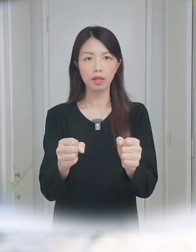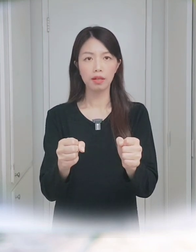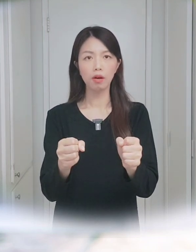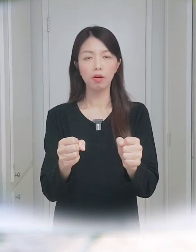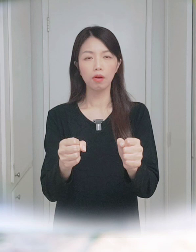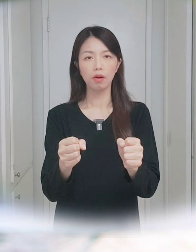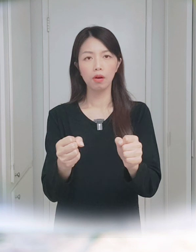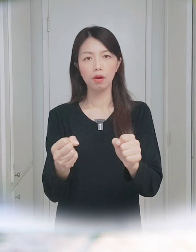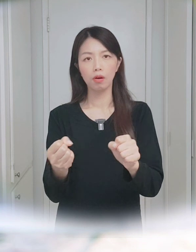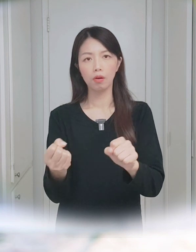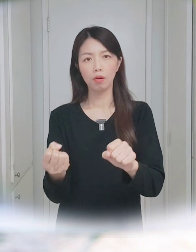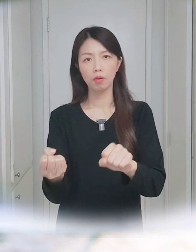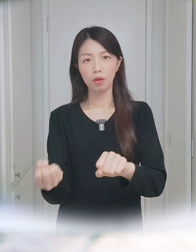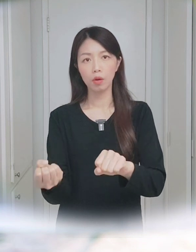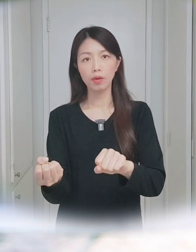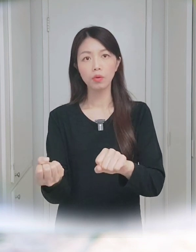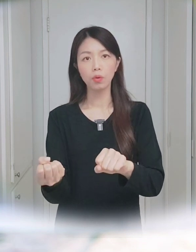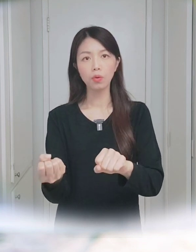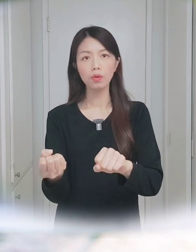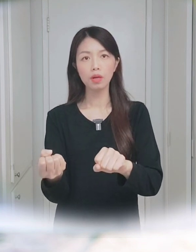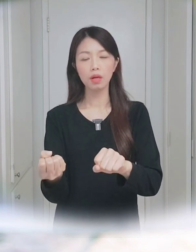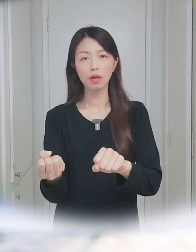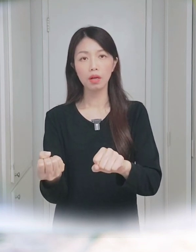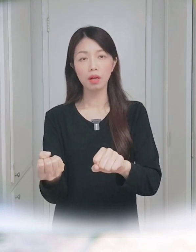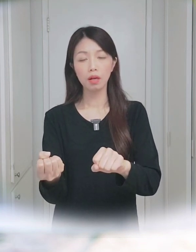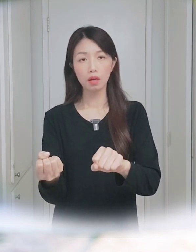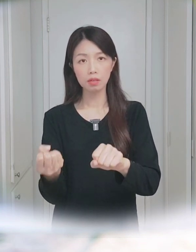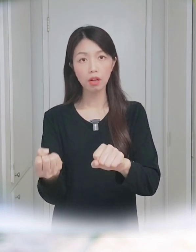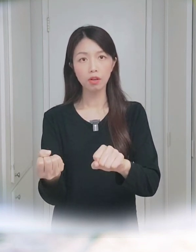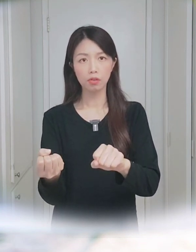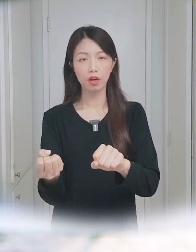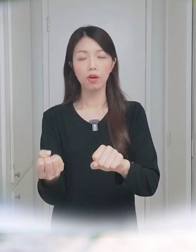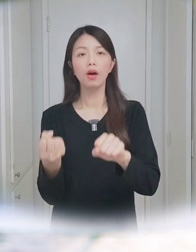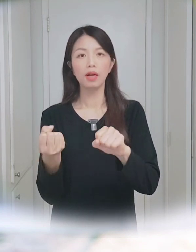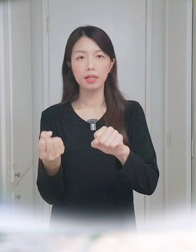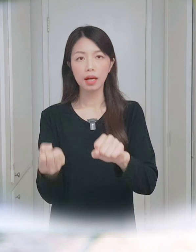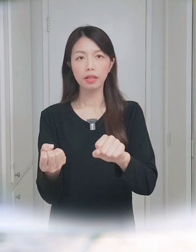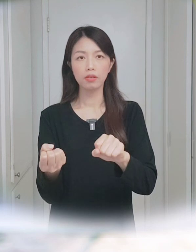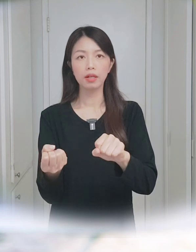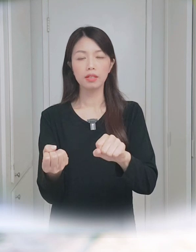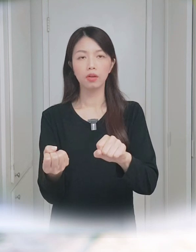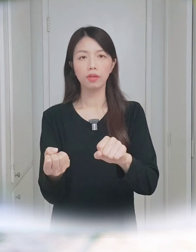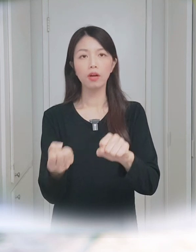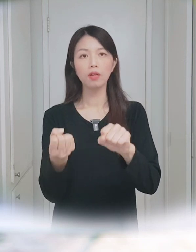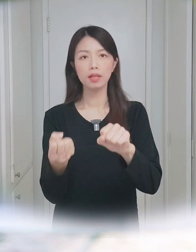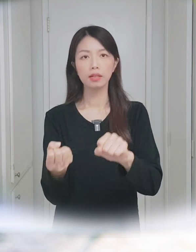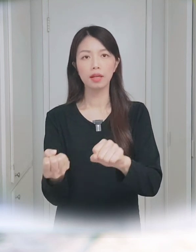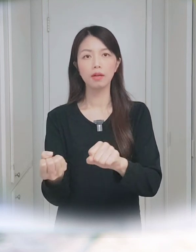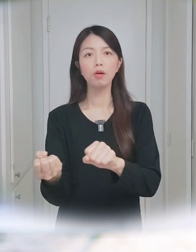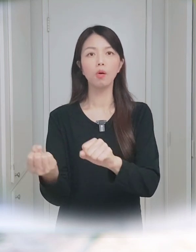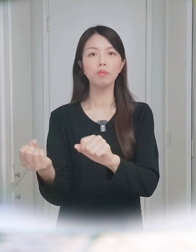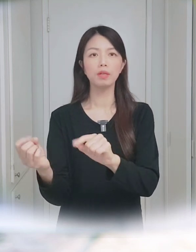쥔 상태에서 이렇게 왼쪽으로 쓰러뜨려 주세요. 이 상태에서 시작하시는 건데요.